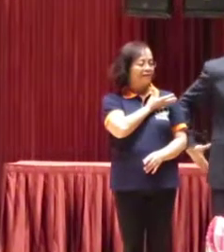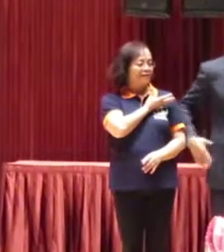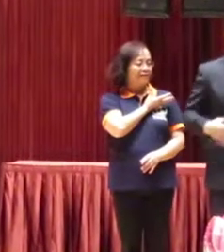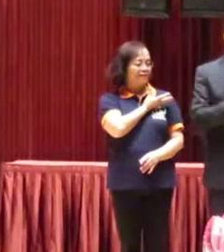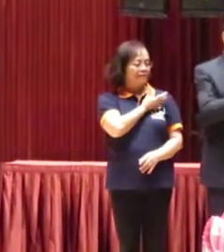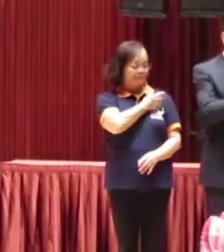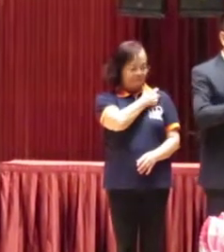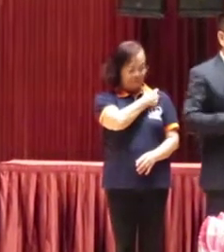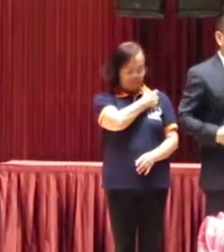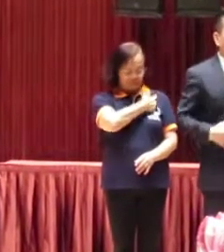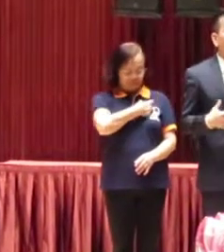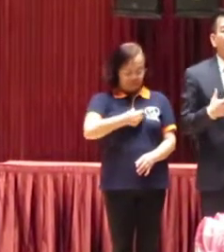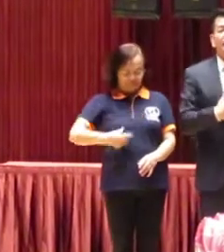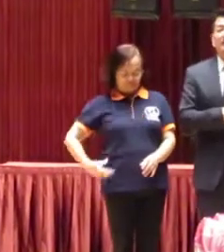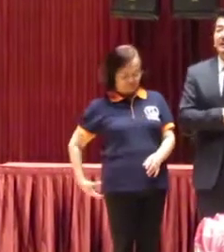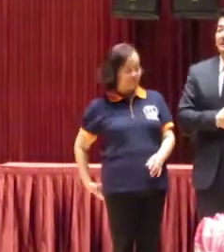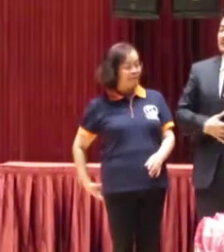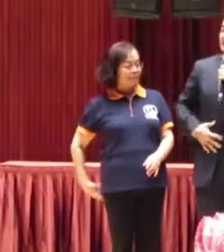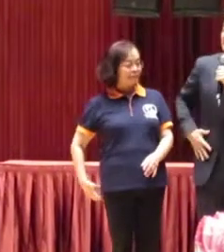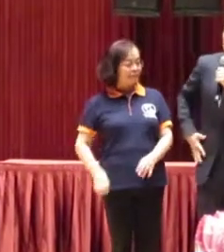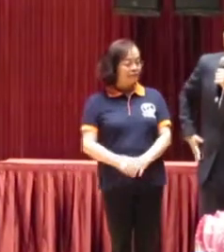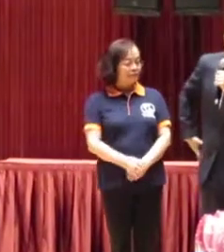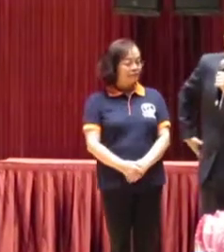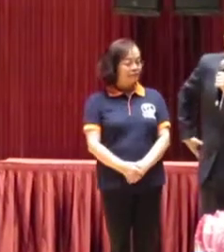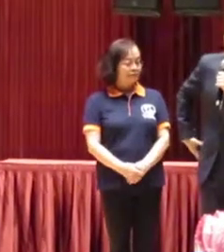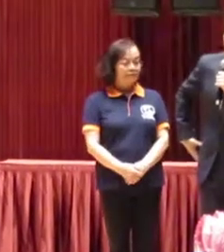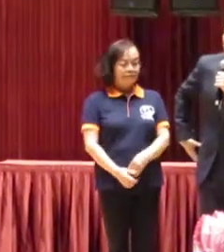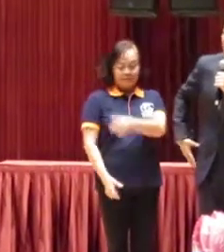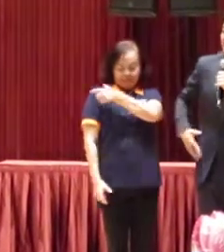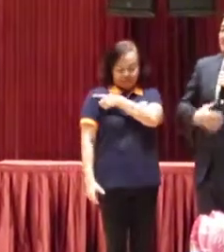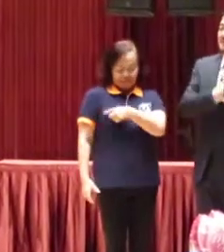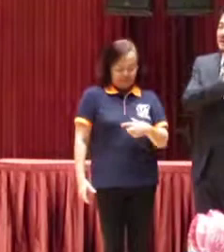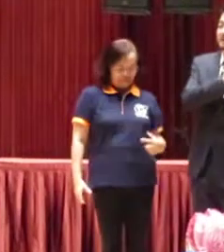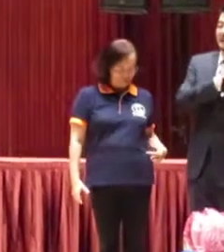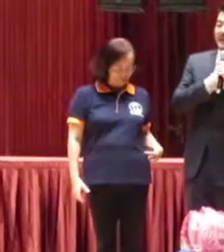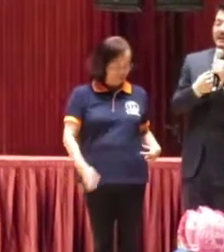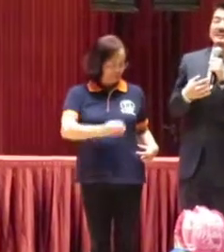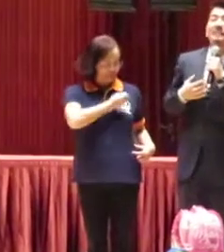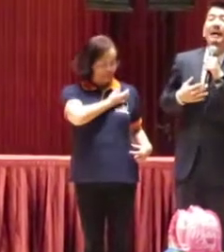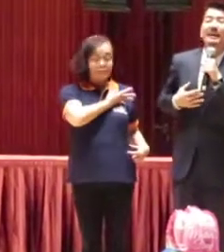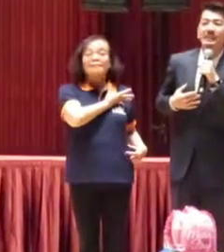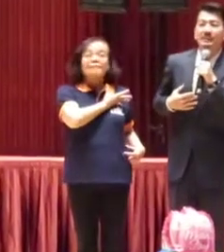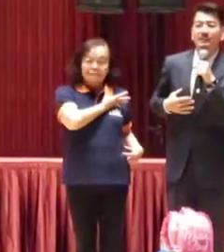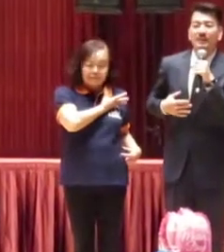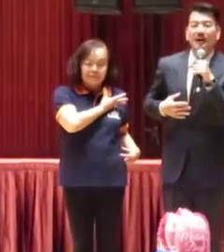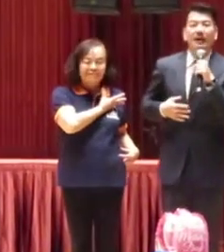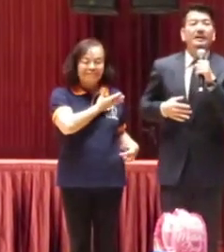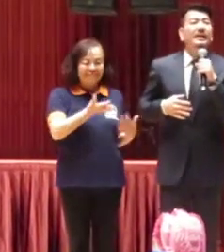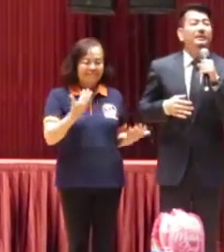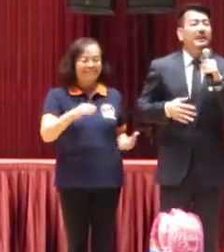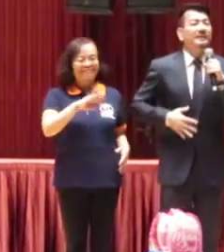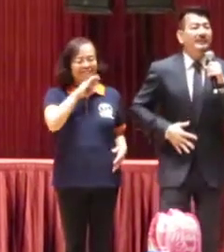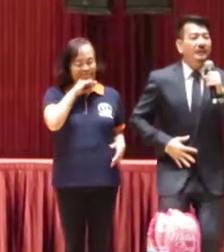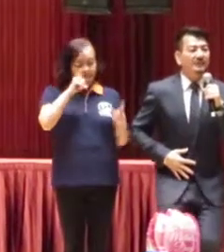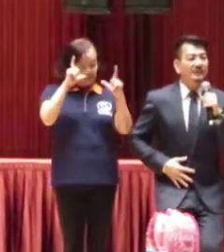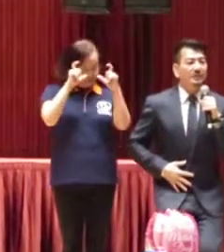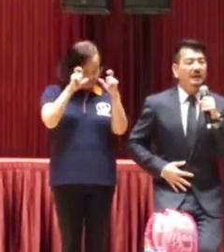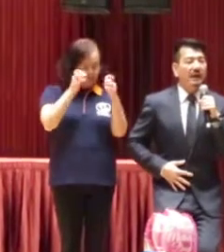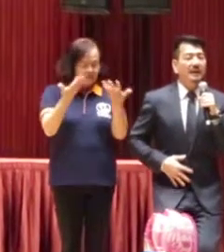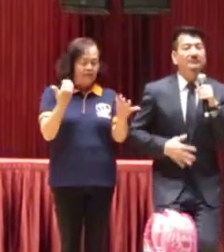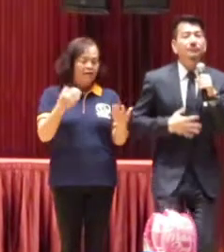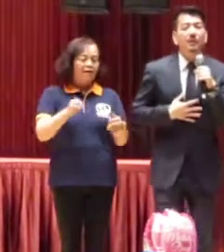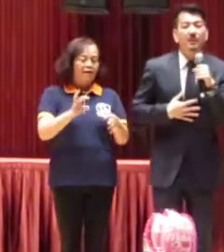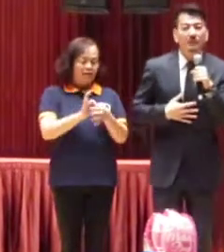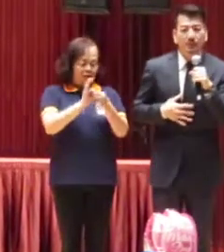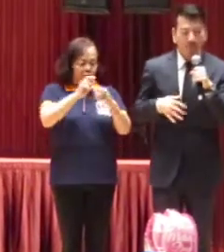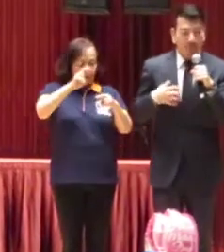个背带呢要把它背起来，然后我们的亲朋好友帮我们看一下是不是那个背带，等一下拍照时阵哈，因为咱坐的时阵